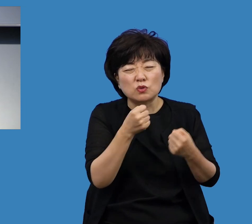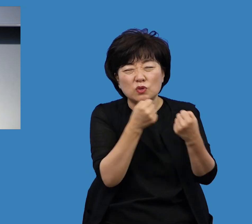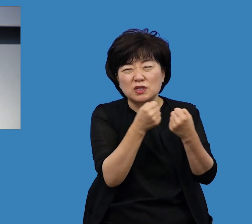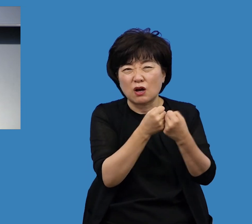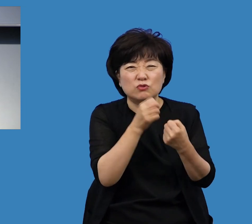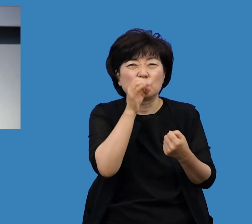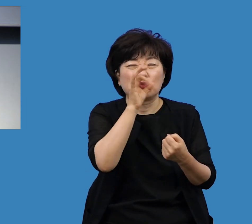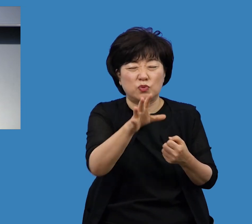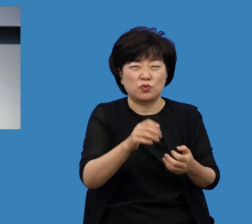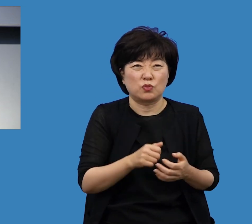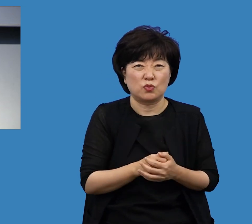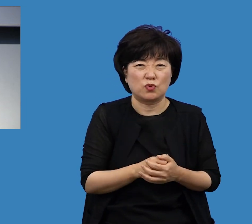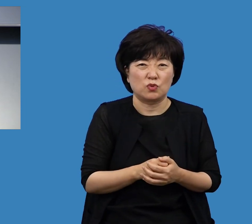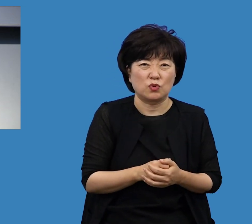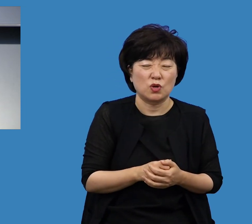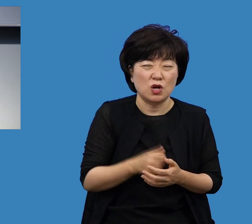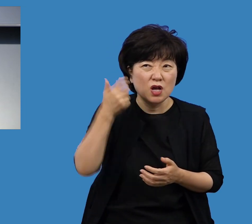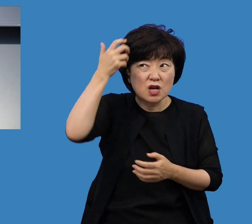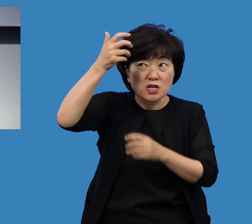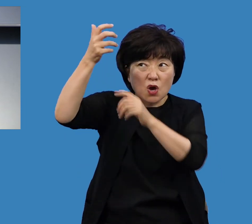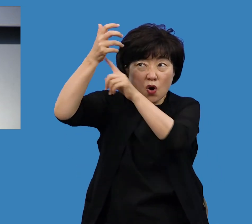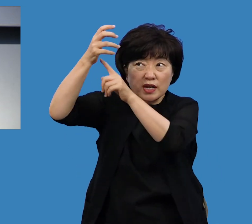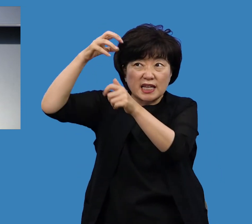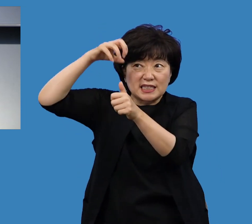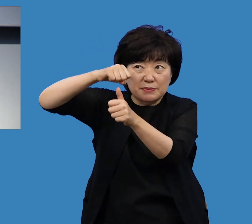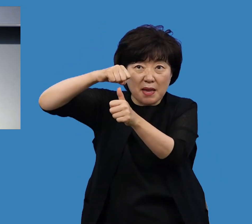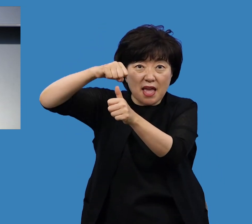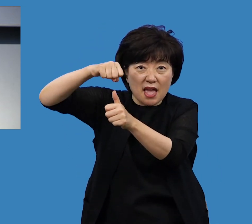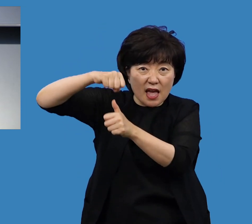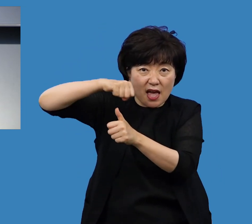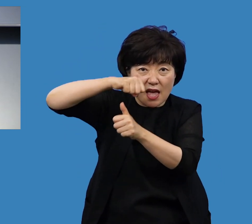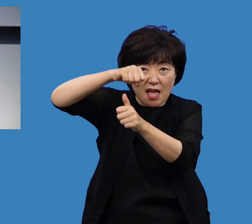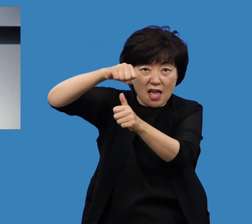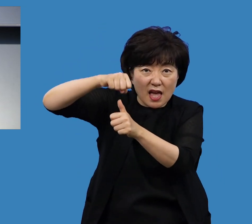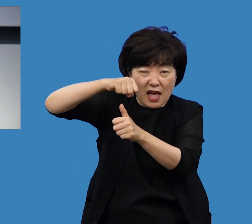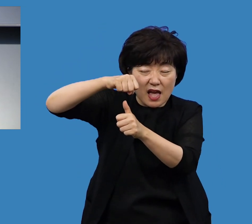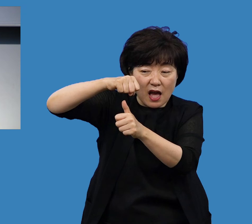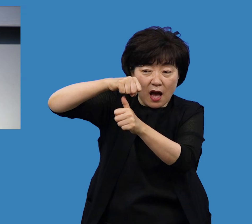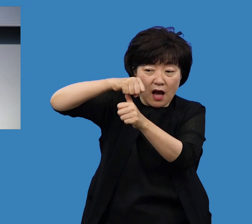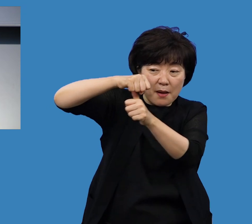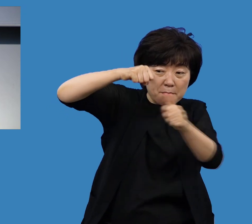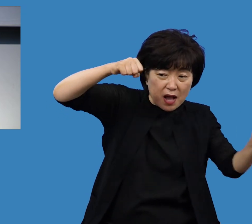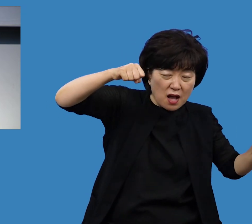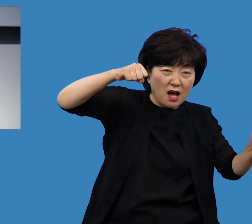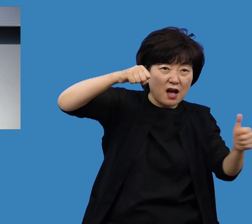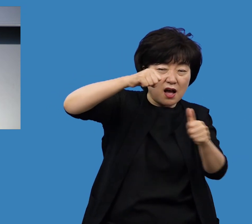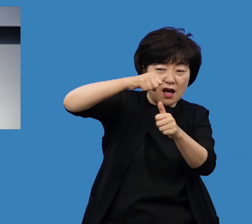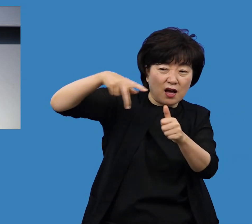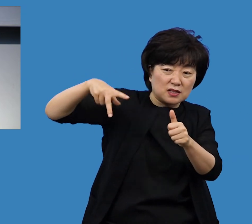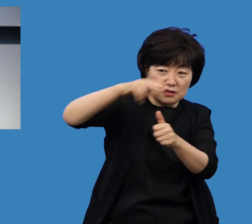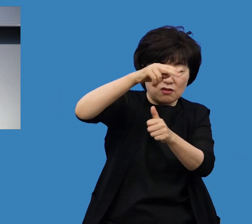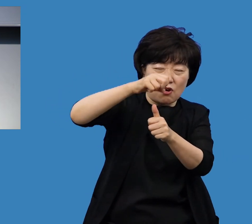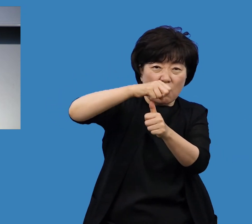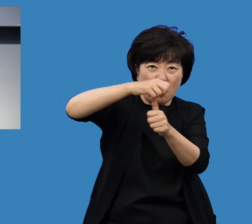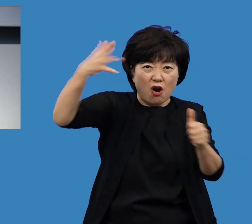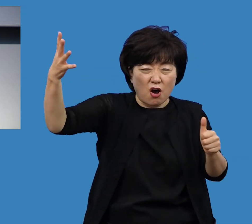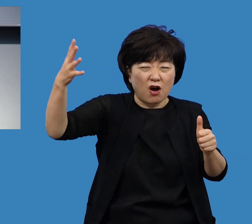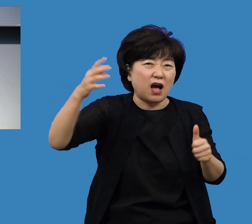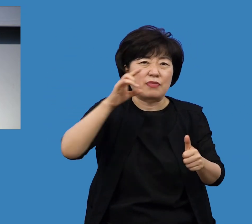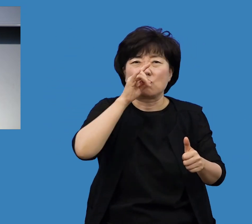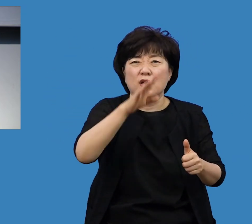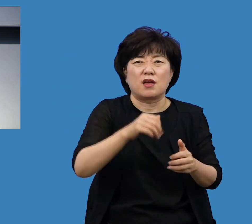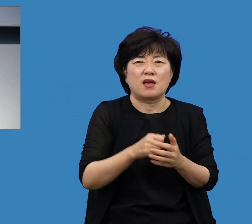해봐야 영의 그 지배와 영의 이 통치를요 벗어날 수가 없어요. 그게 원래 영의 속성이야.